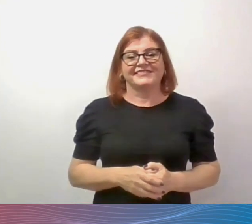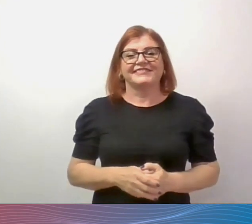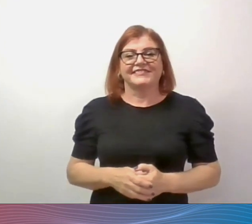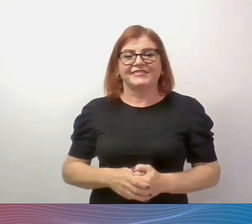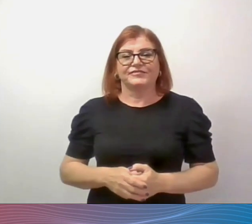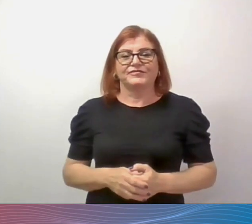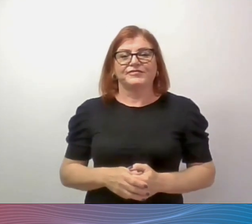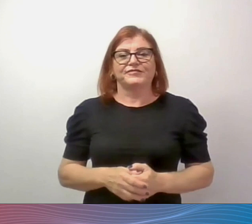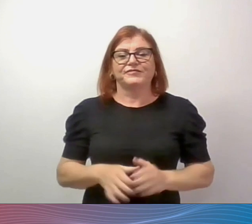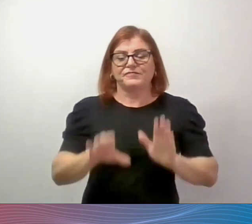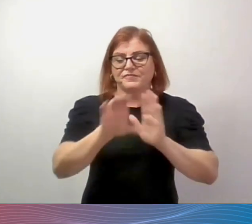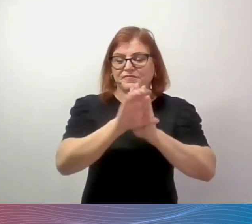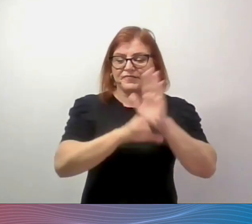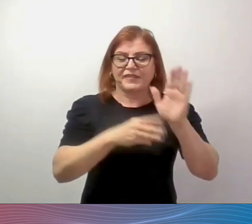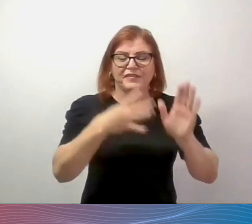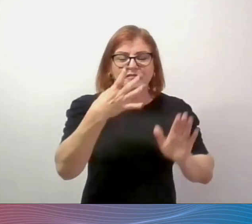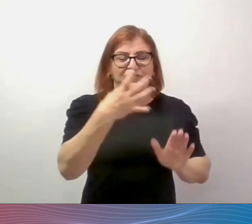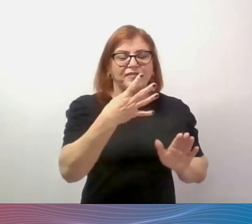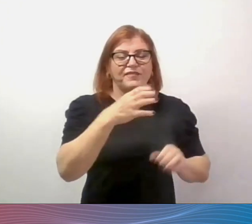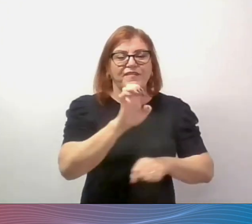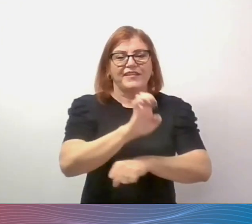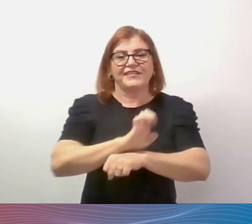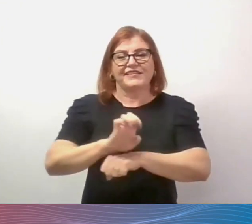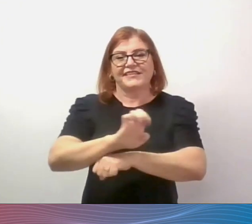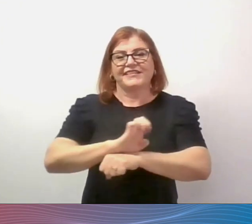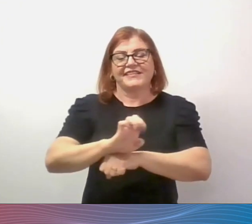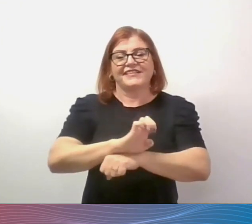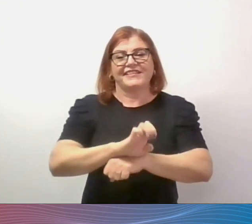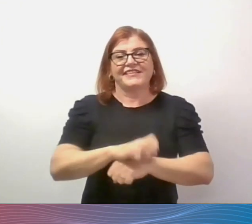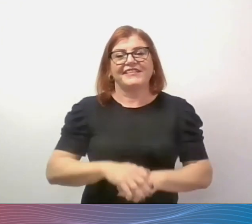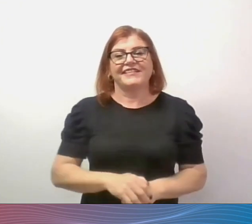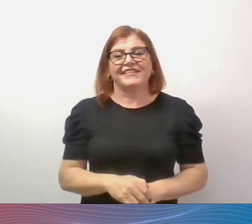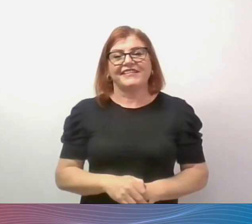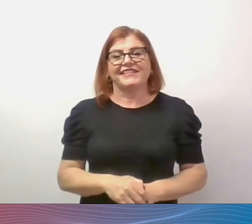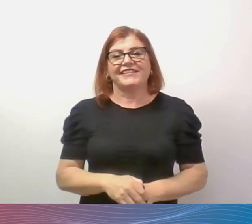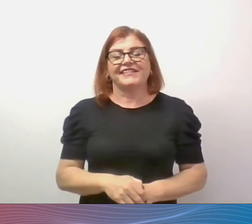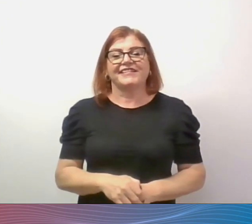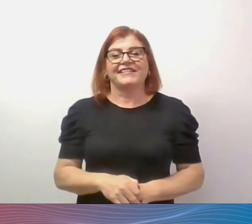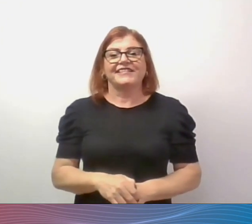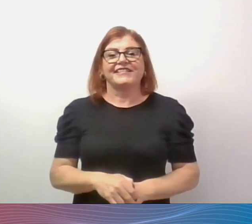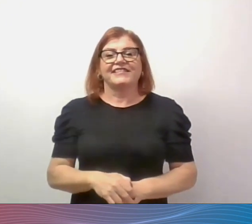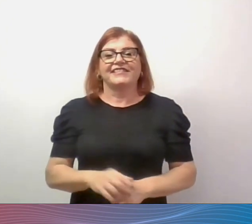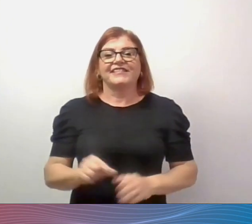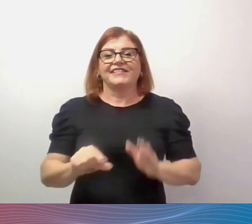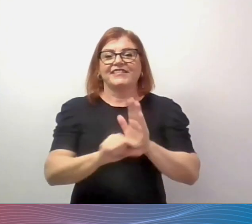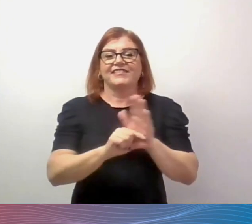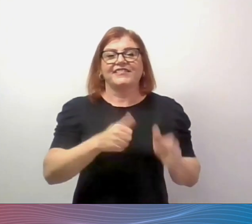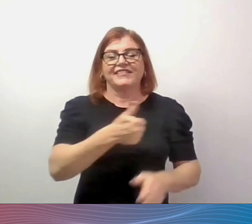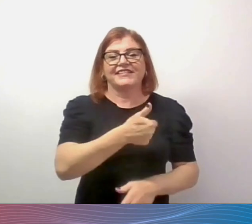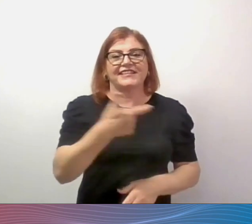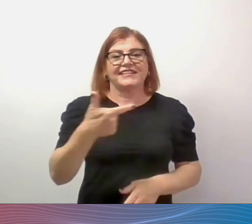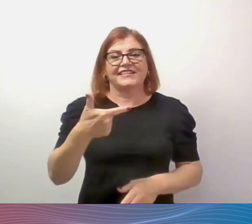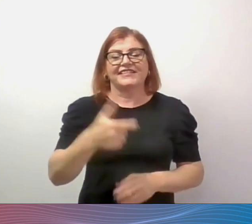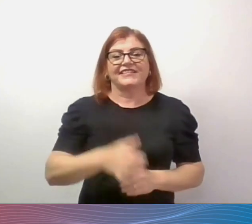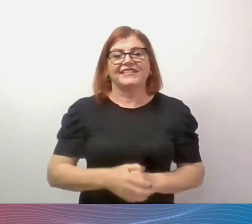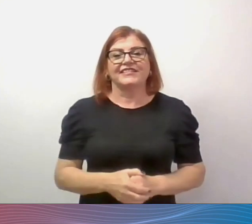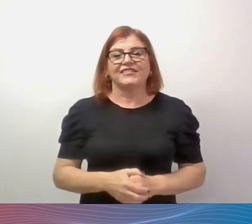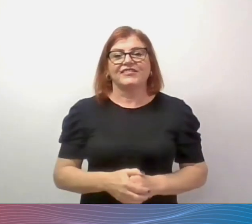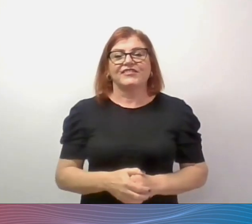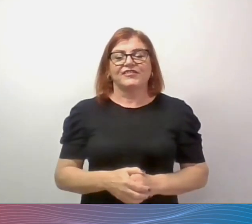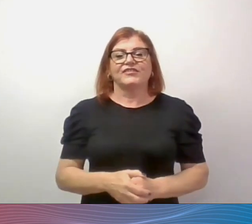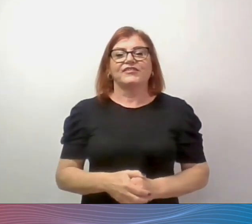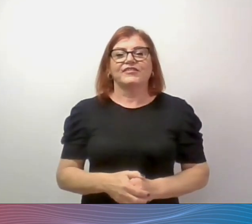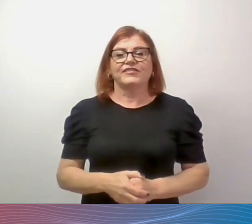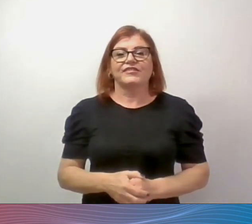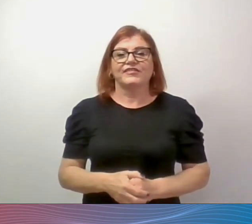Capítulo 4 de Efésios. Verse 4, Ephesians 4. Né? Versículo 12, com vistas ao aperfeiçoamento dos